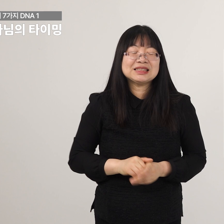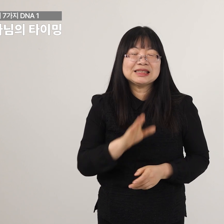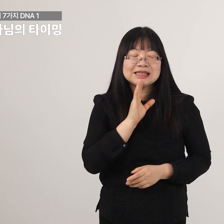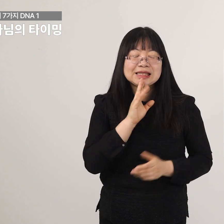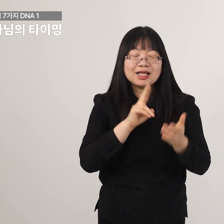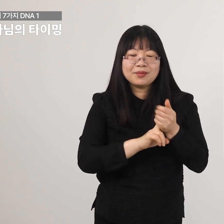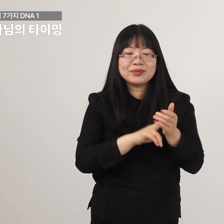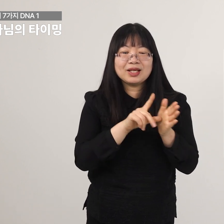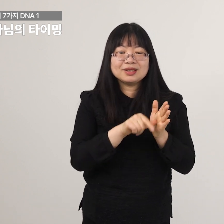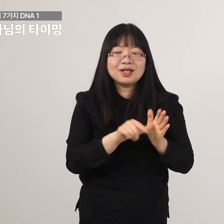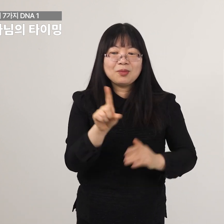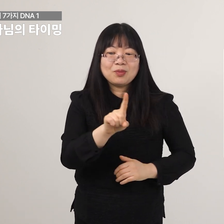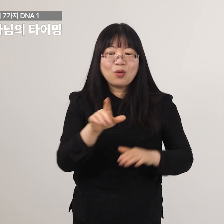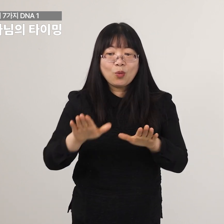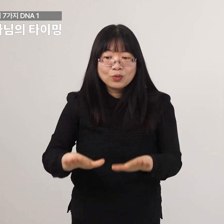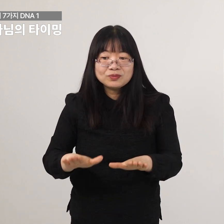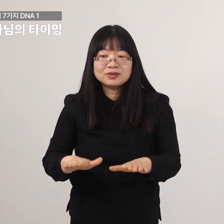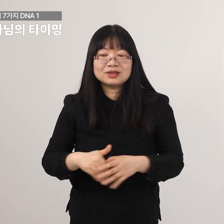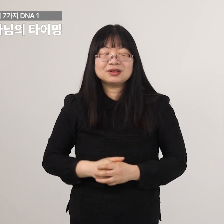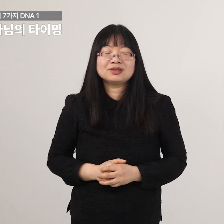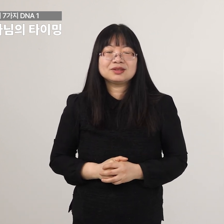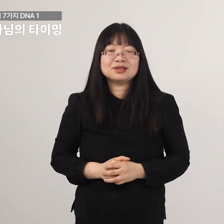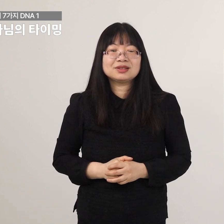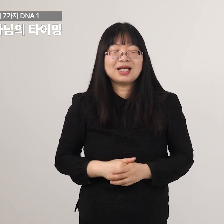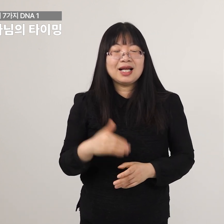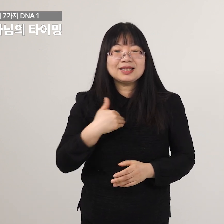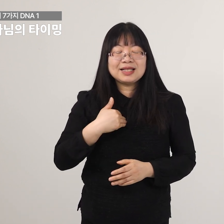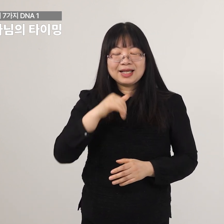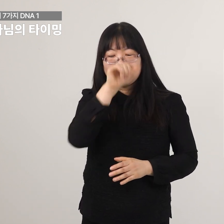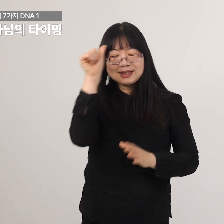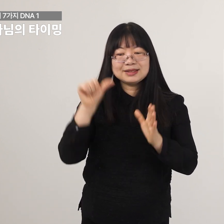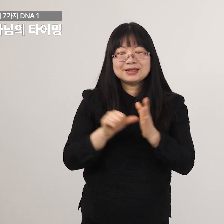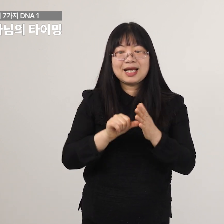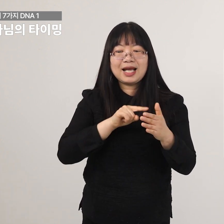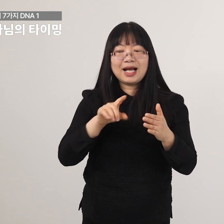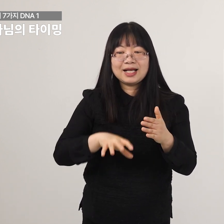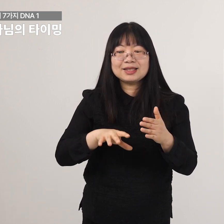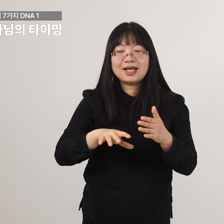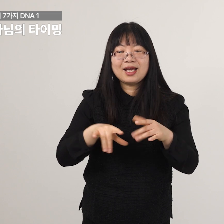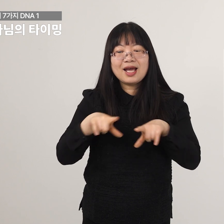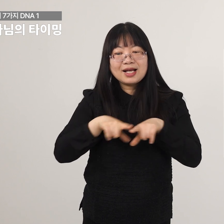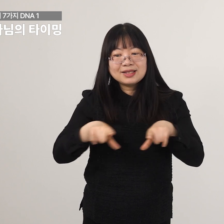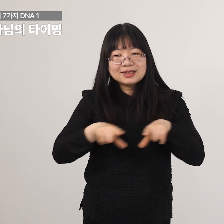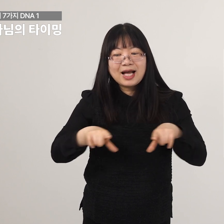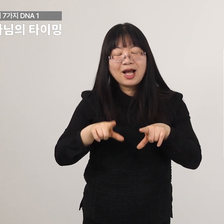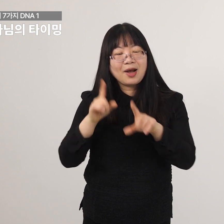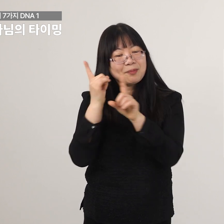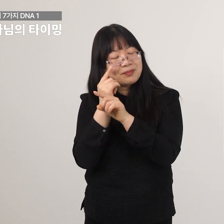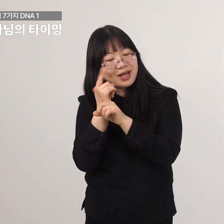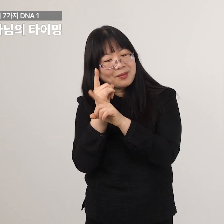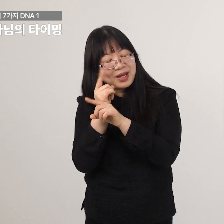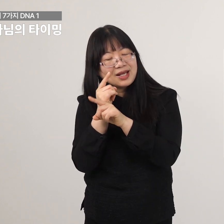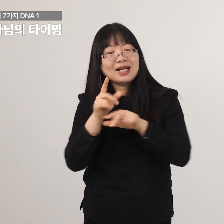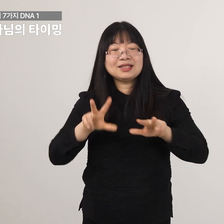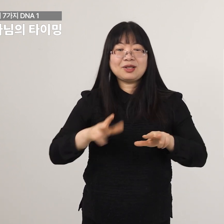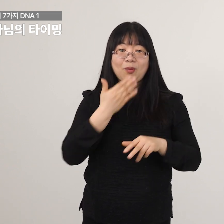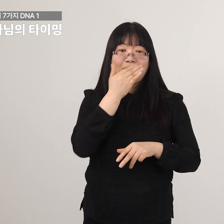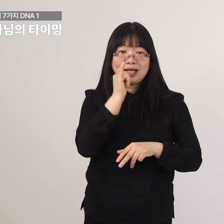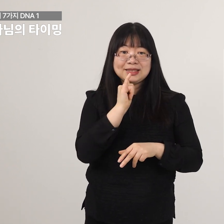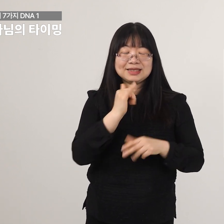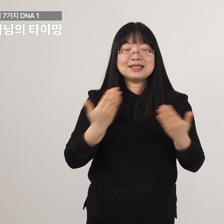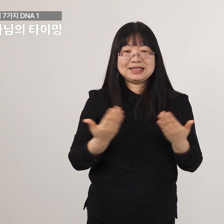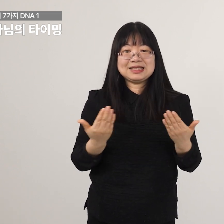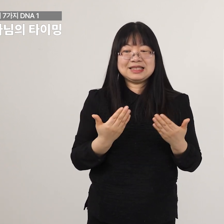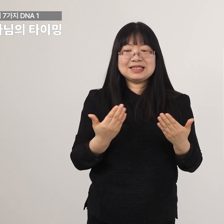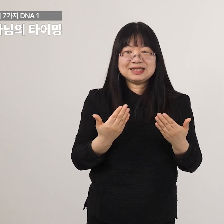정말 감추어진 시간은 오늘 내 생애의 일상이에요. 지금 할 수 있는 그 적절한 일을